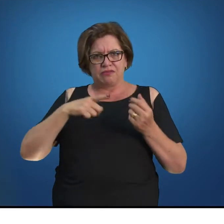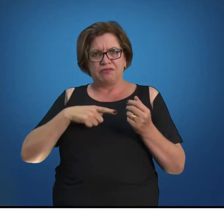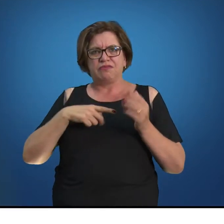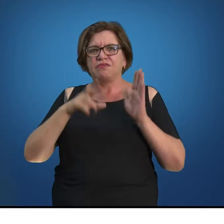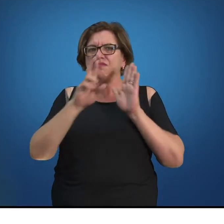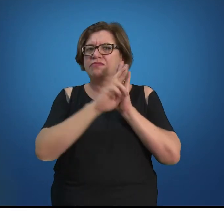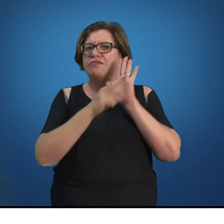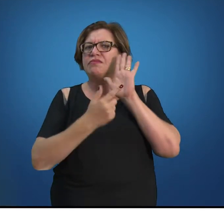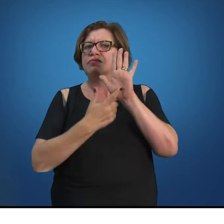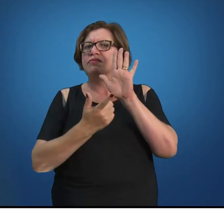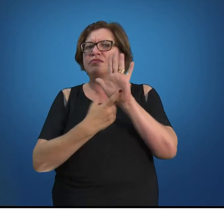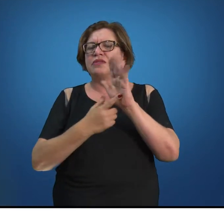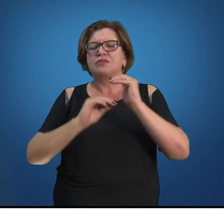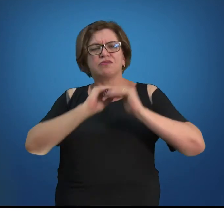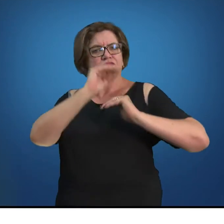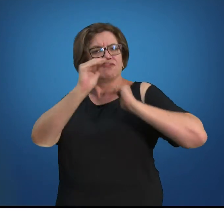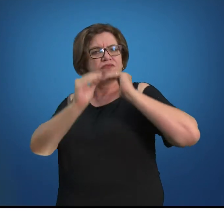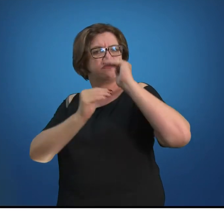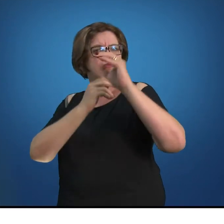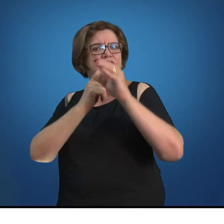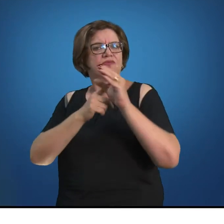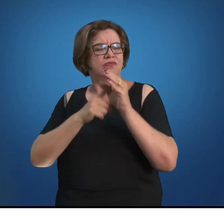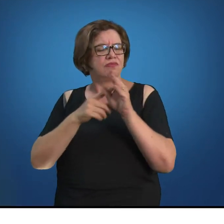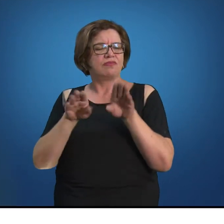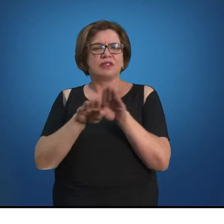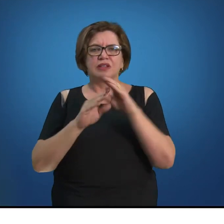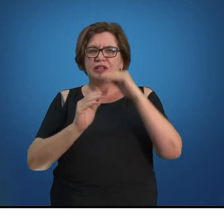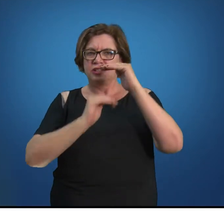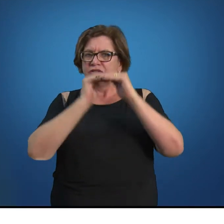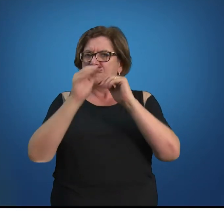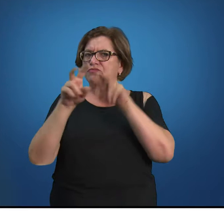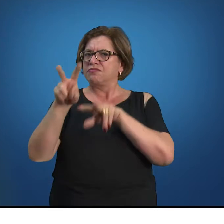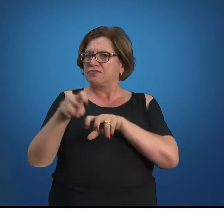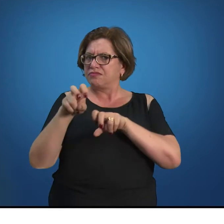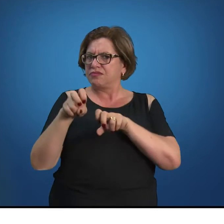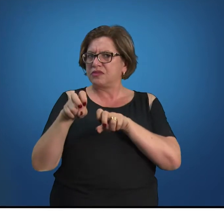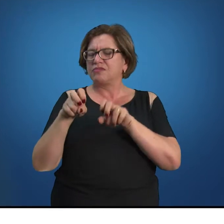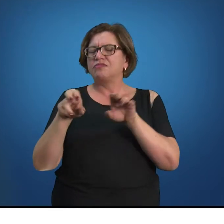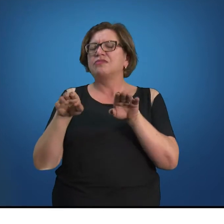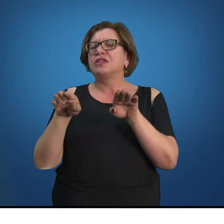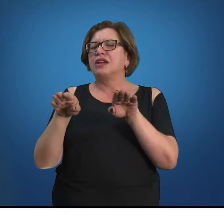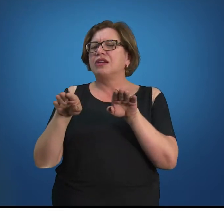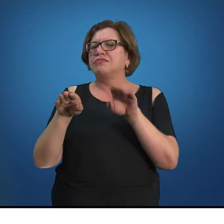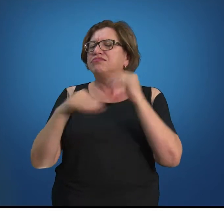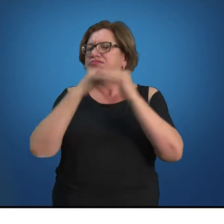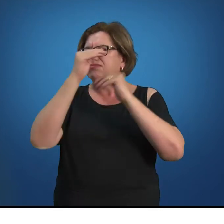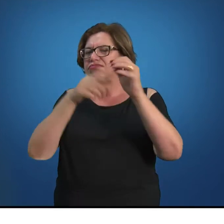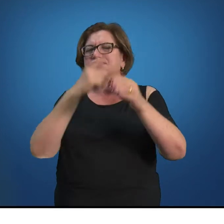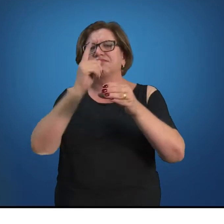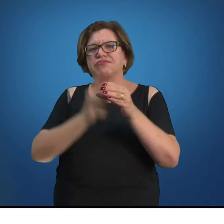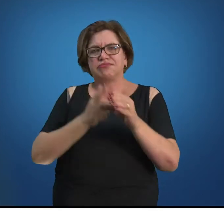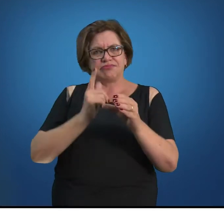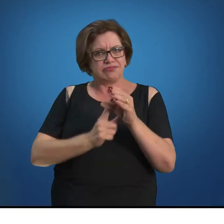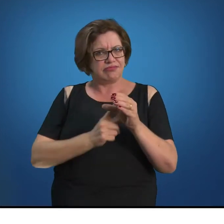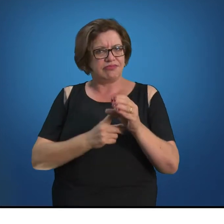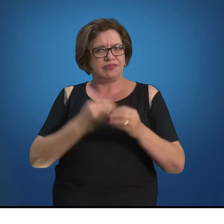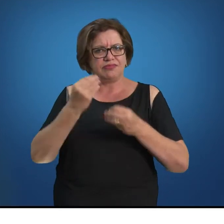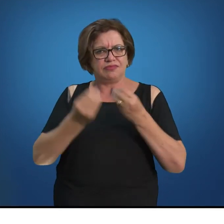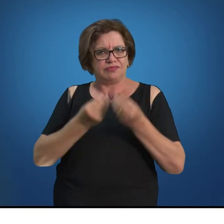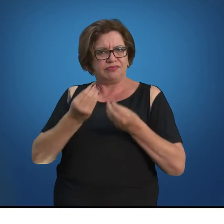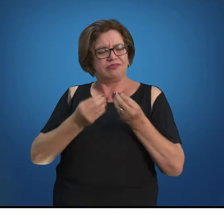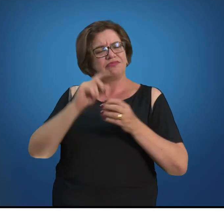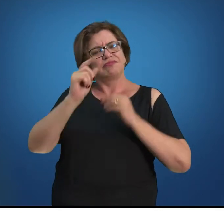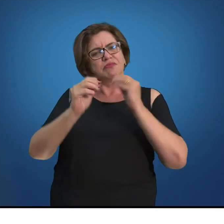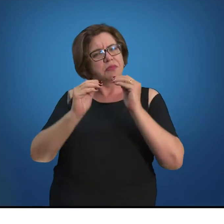estabelece o desenvolvimento urbano, o rural, municipal e uma sistemática permanente de planejamento, ou seja,